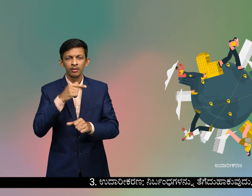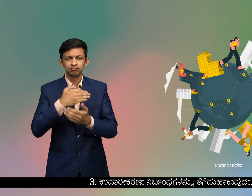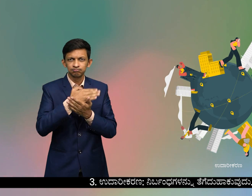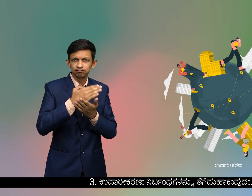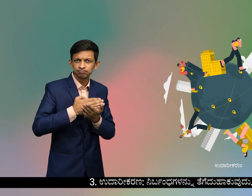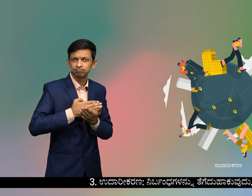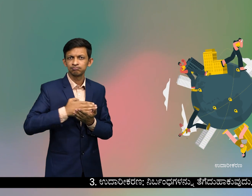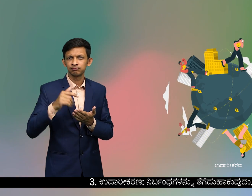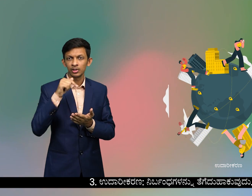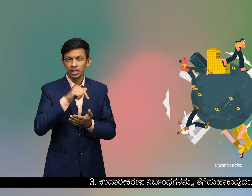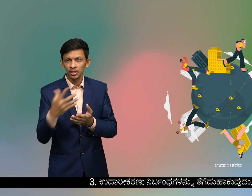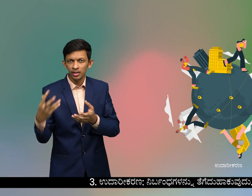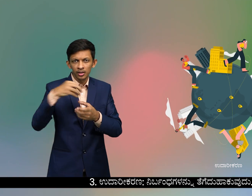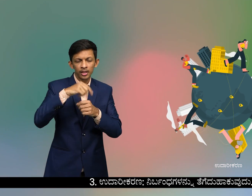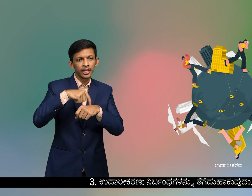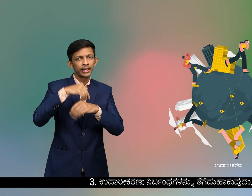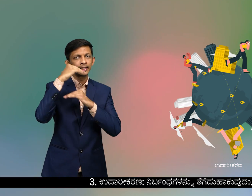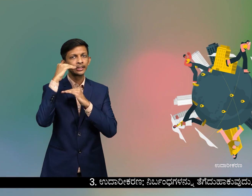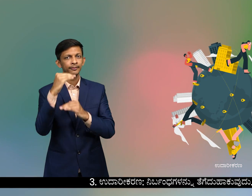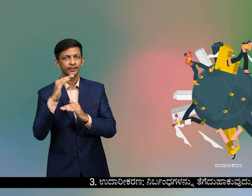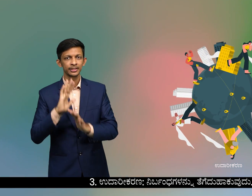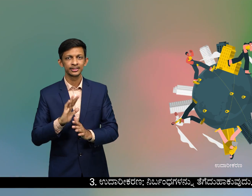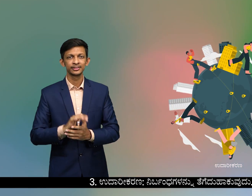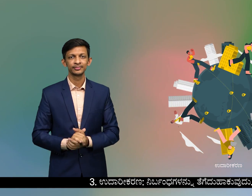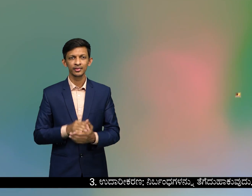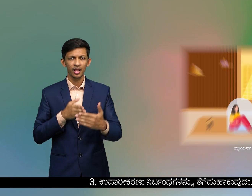ಉದಾರೀಕರಣ: ನಿರ್ಬಂಧಗಳನ್ನು ತೆಗೆದುಹಾಕುವುದು.